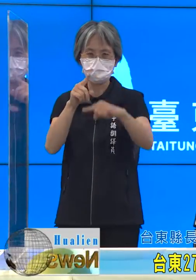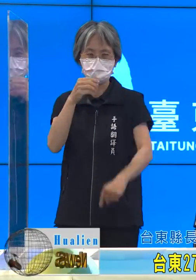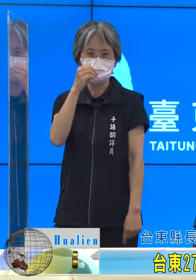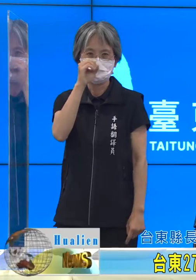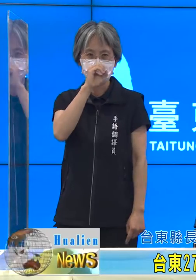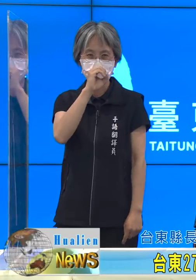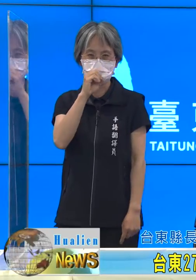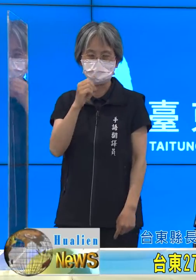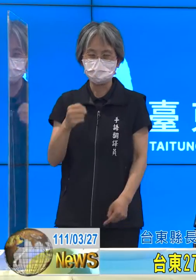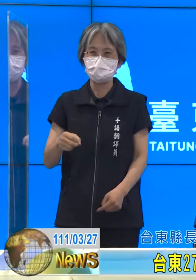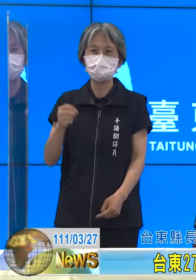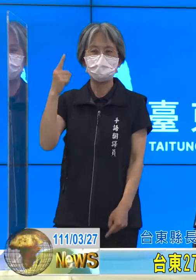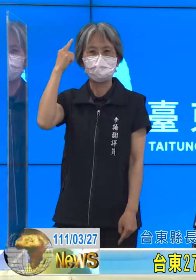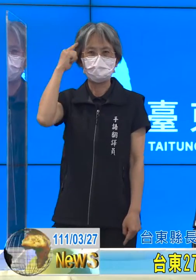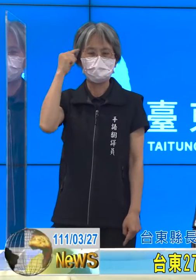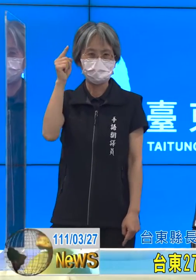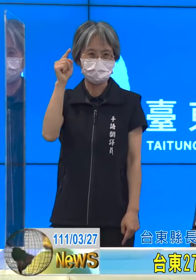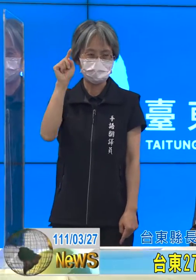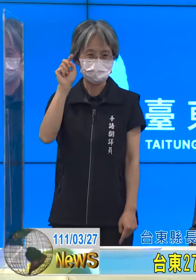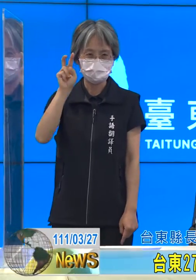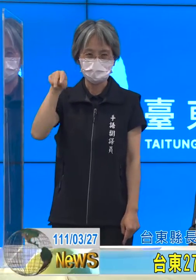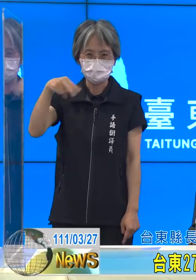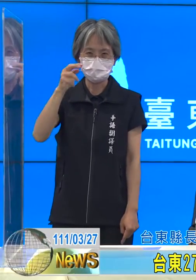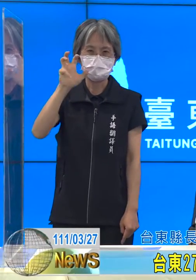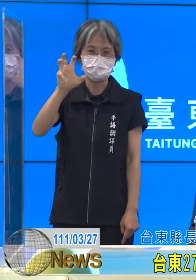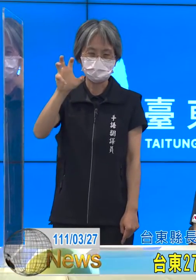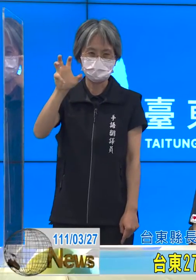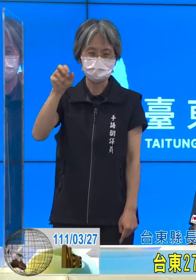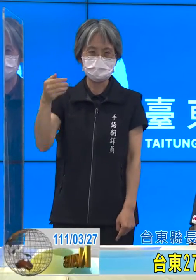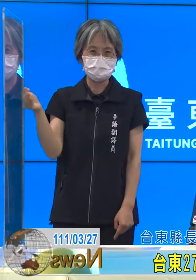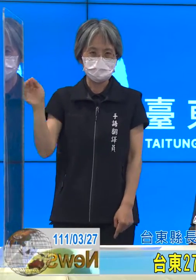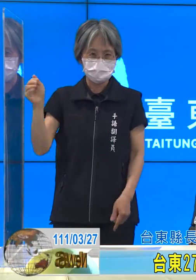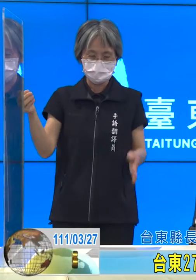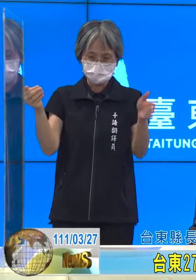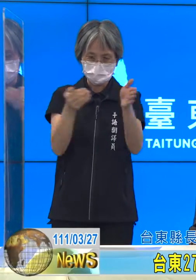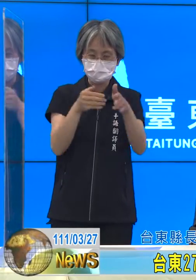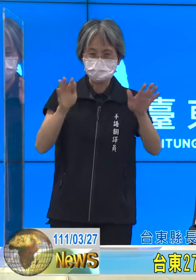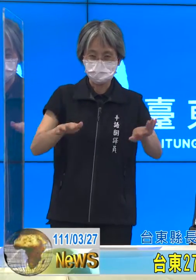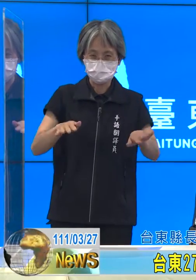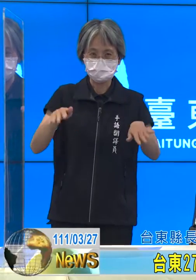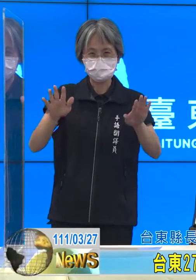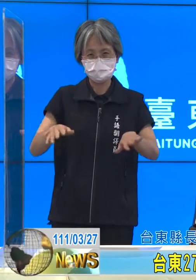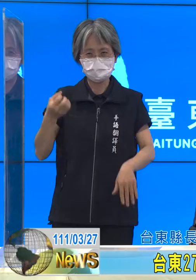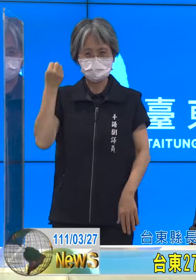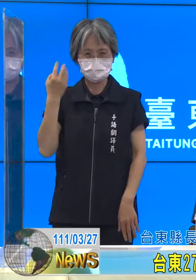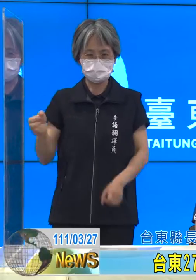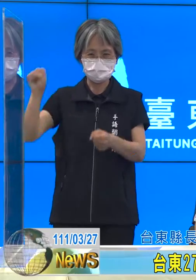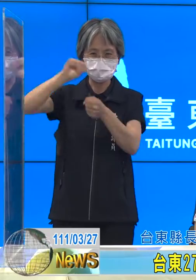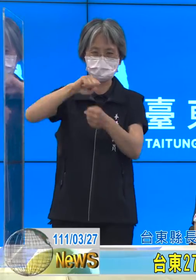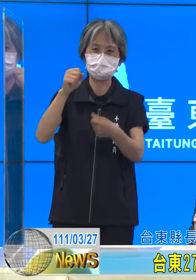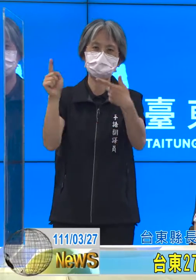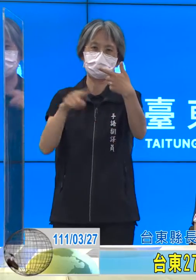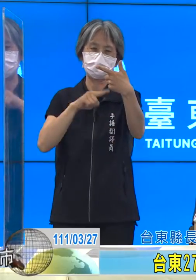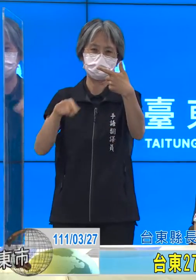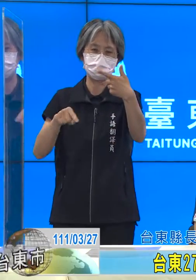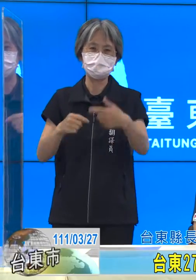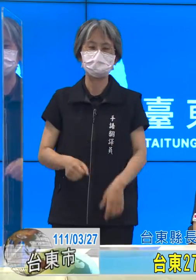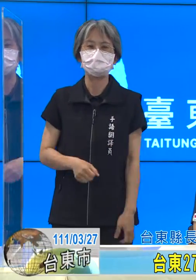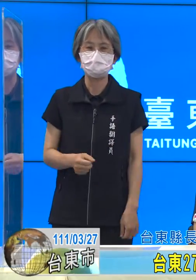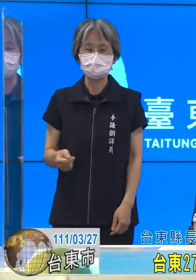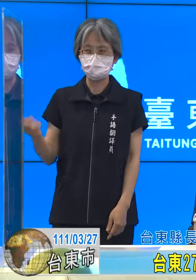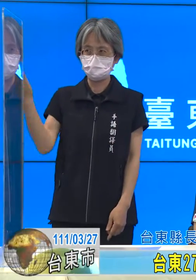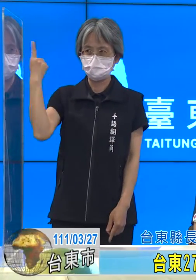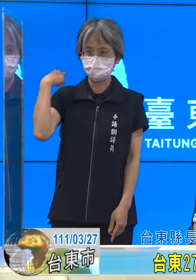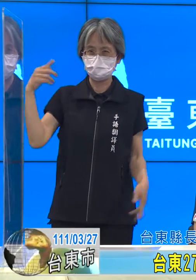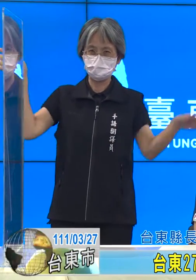零确诊之后，今天新增6起的本土案例。那非常感谢卫生局，我们昨天深夜